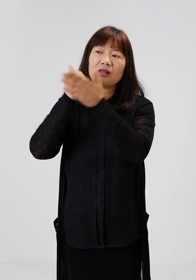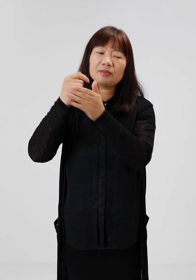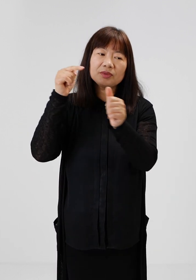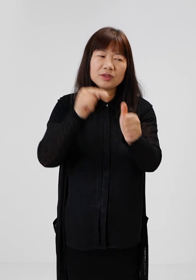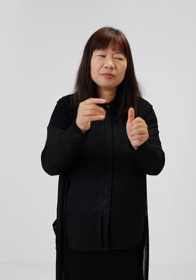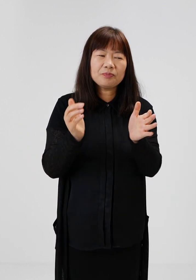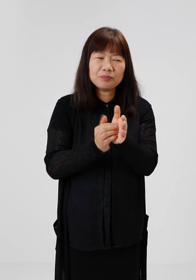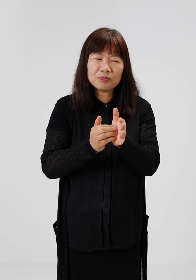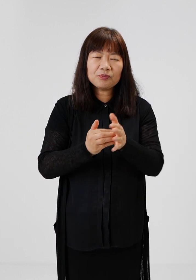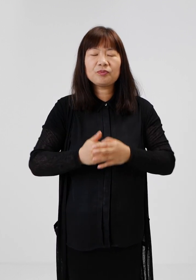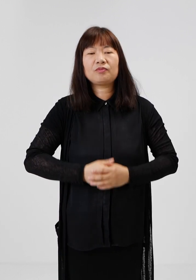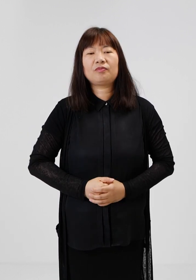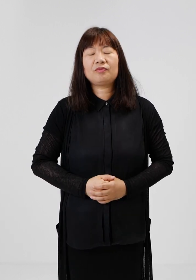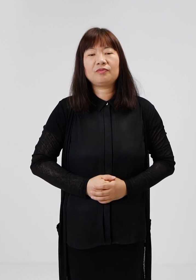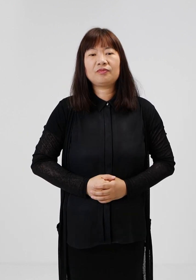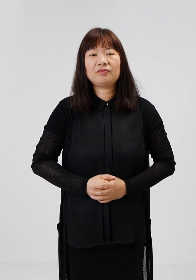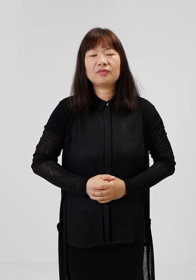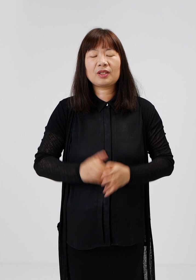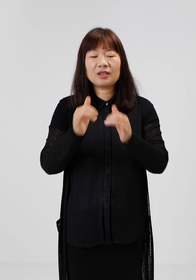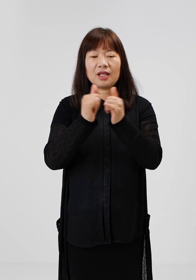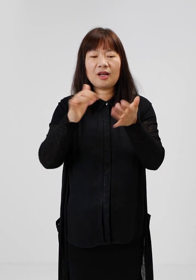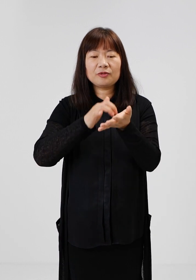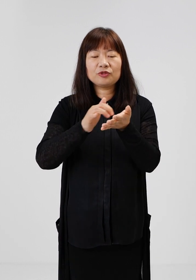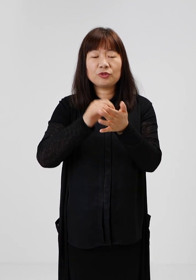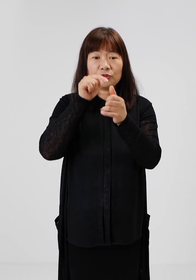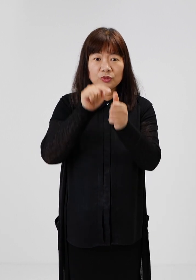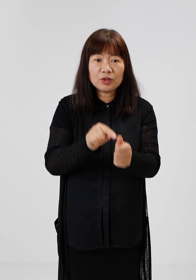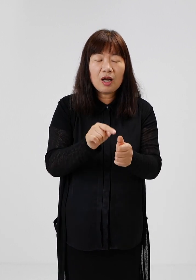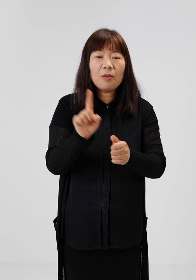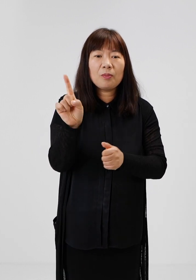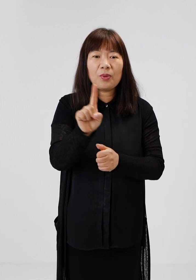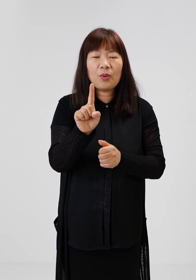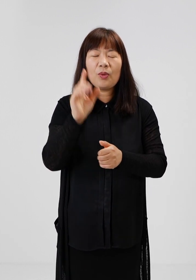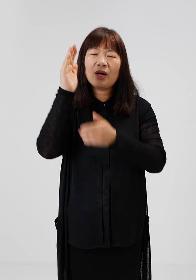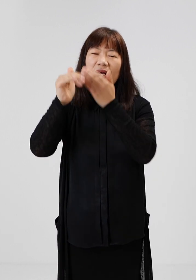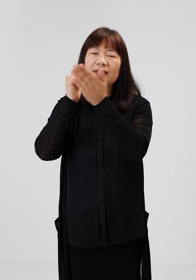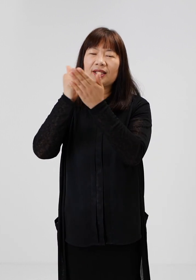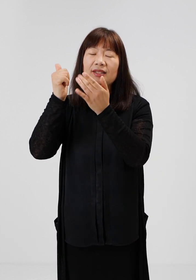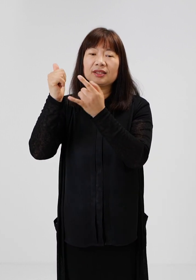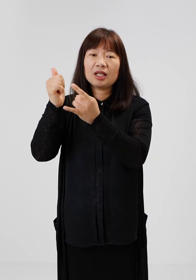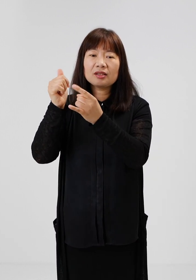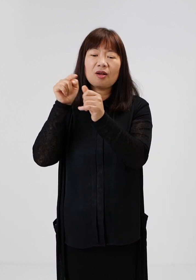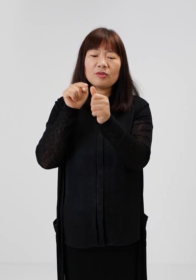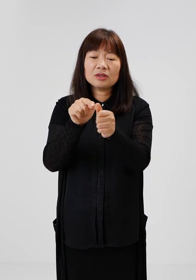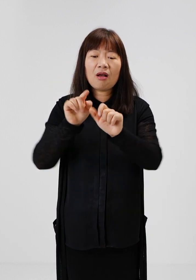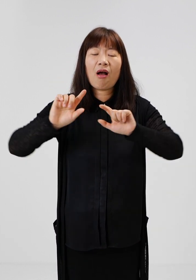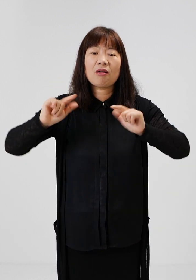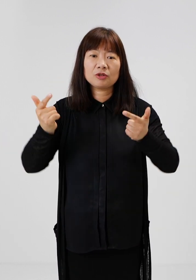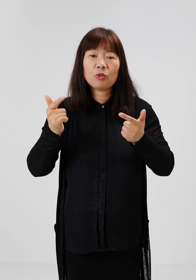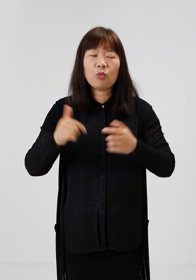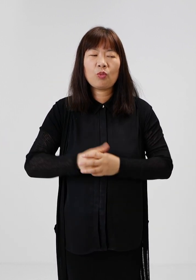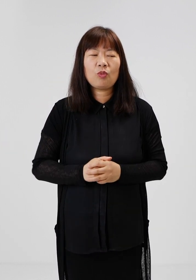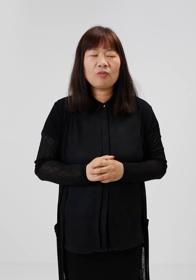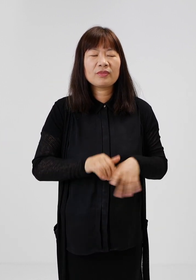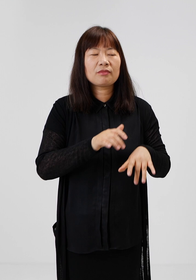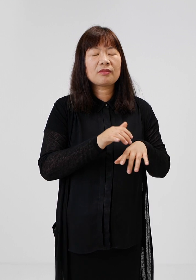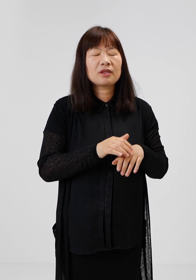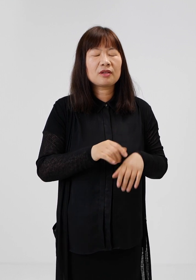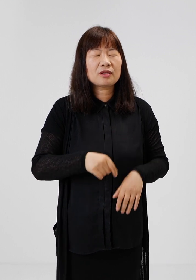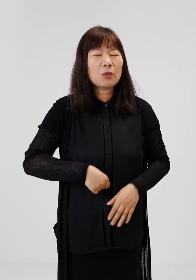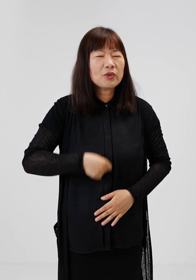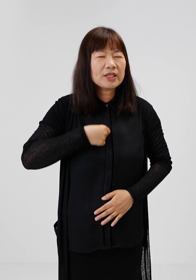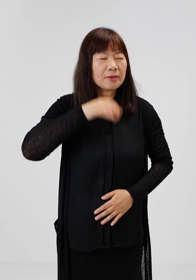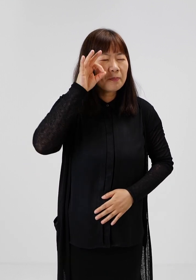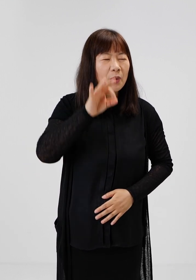거예요. 그런데 이 인구 조사는 하나님이 시킨 인구 조사가 아니고